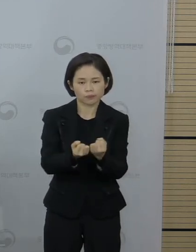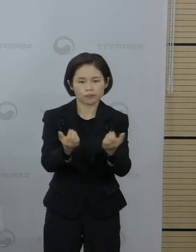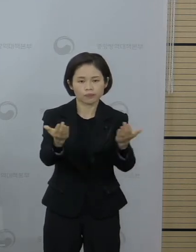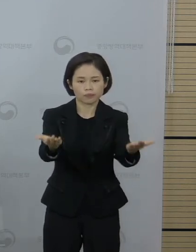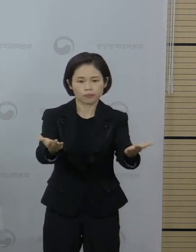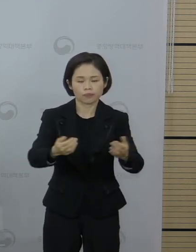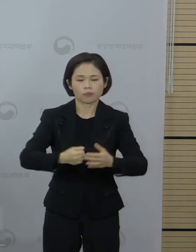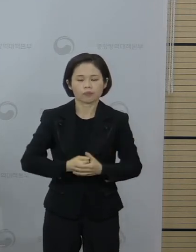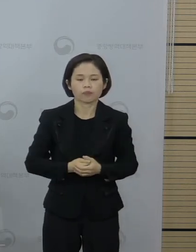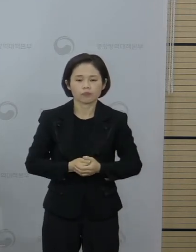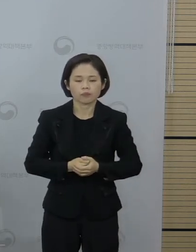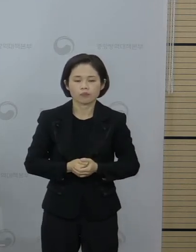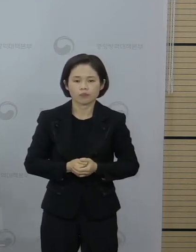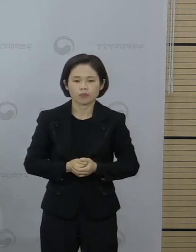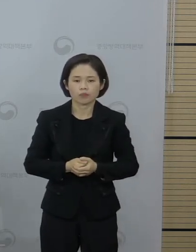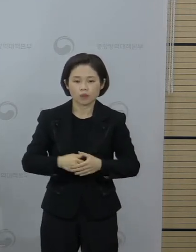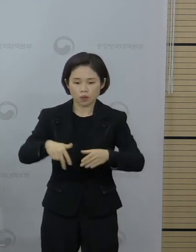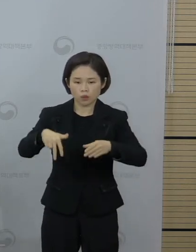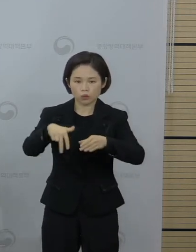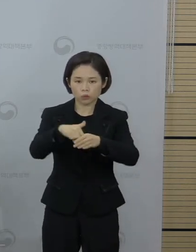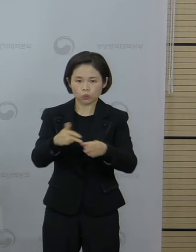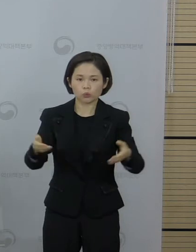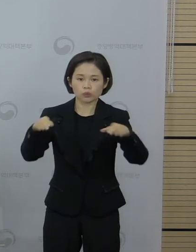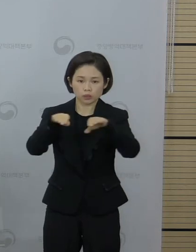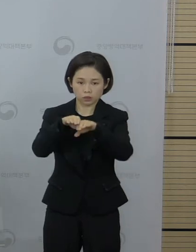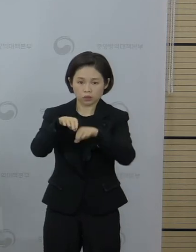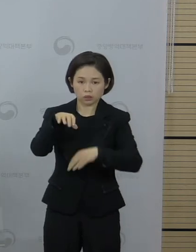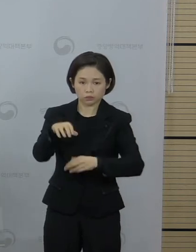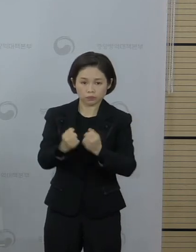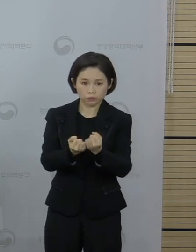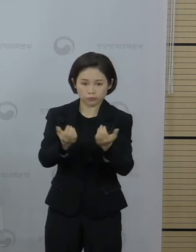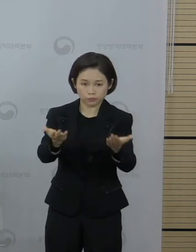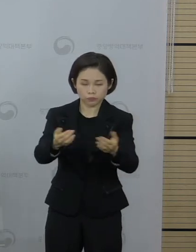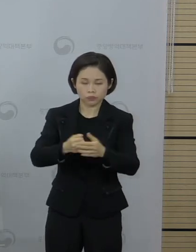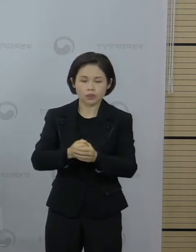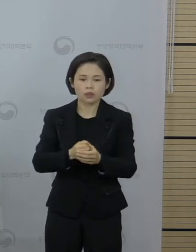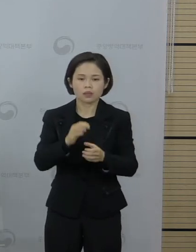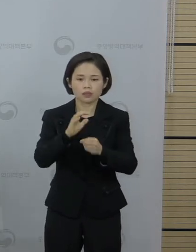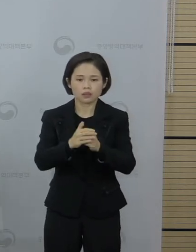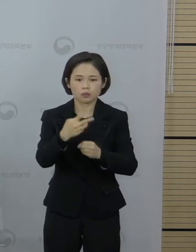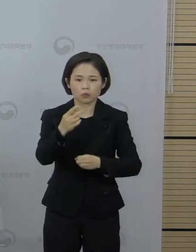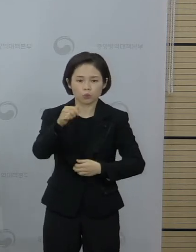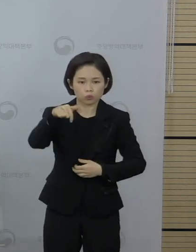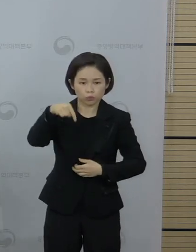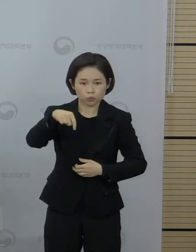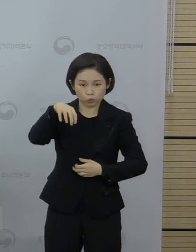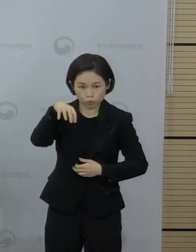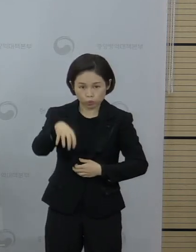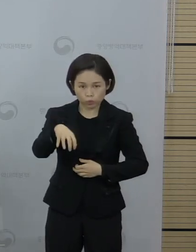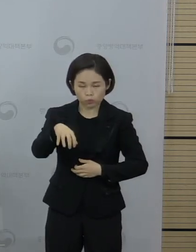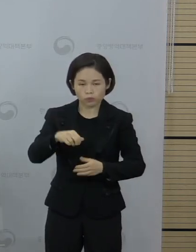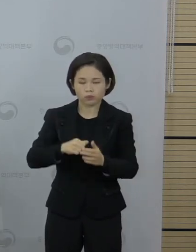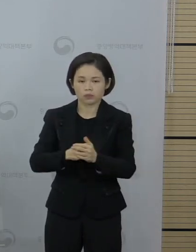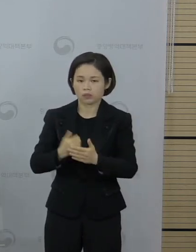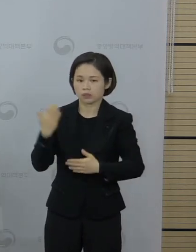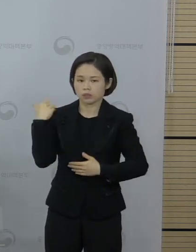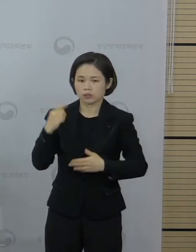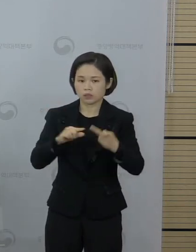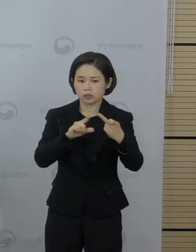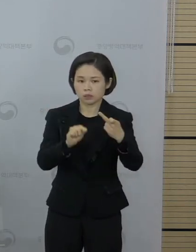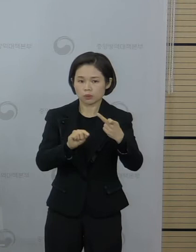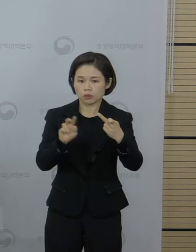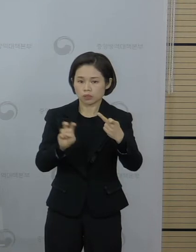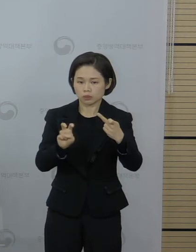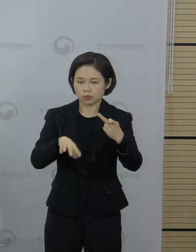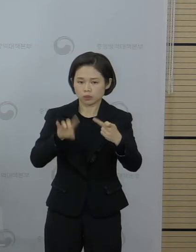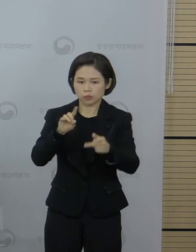말씀드리겠습니다. 먼저 종교 시설입니다. 대구 동구 종교 시설에서 지난 12월